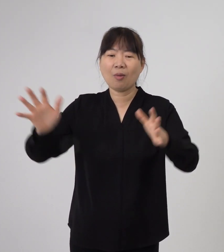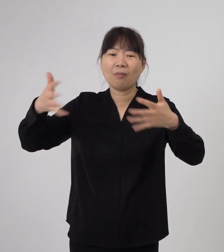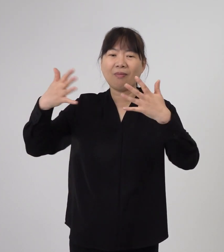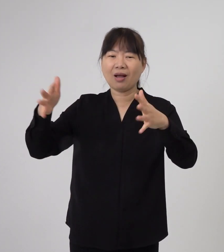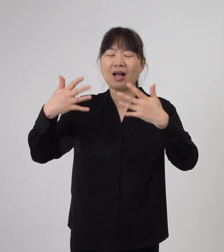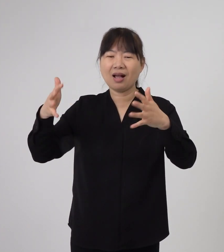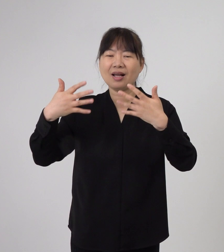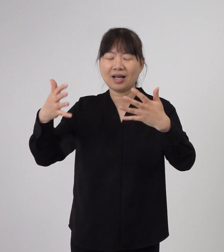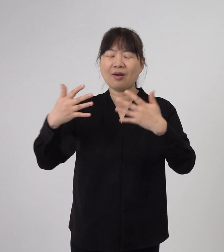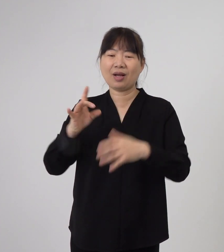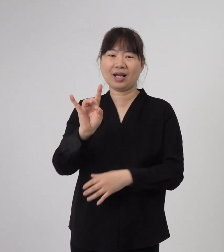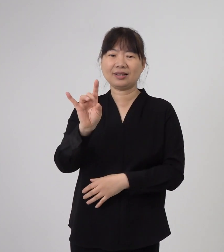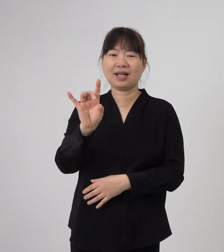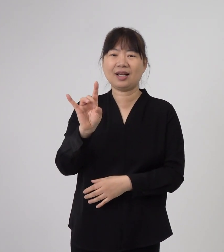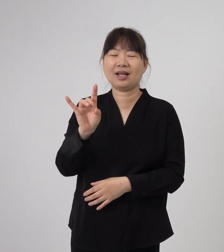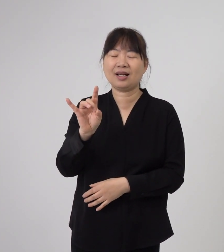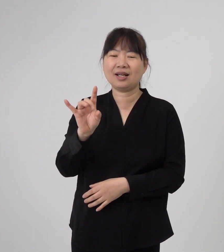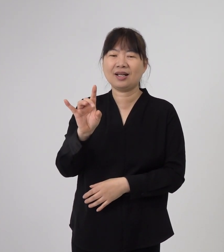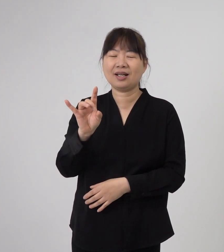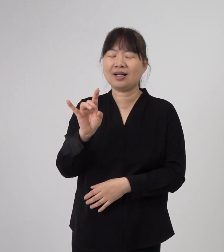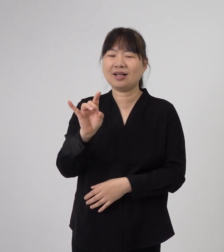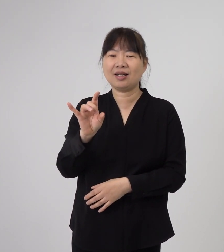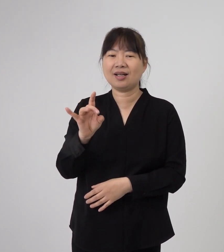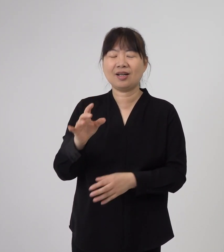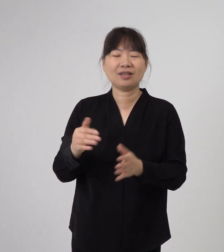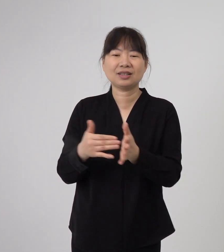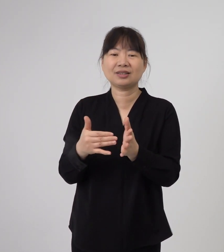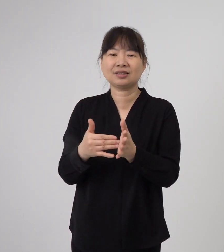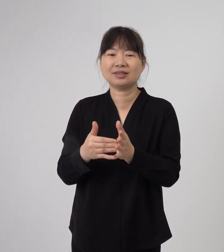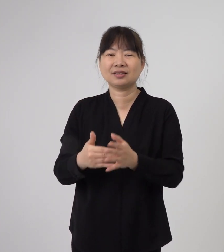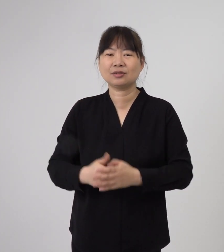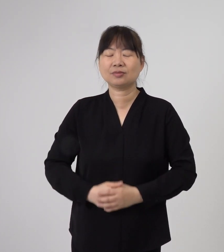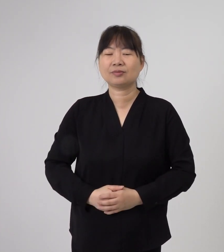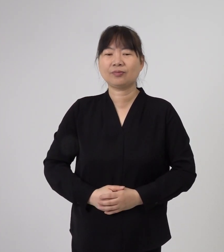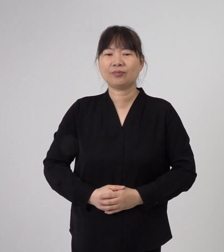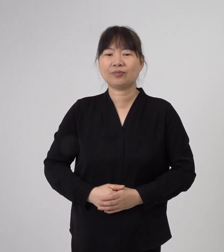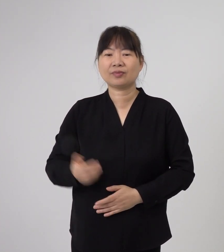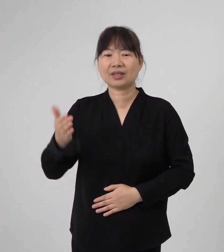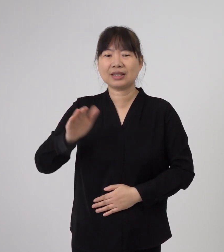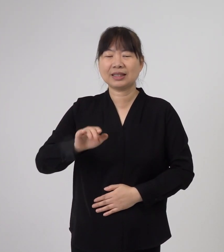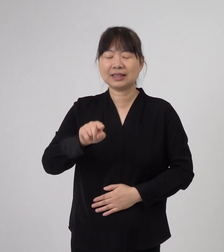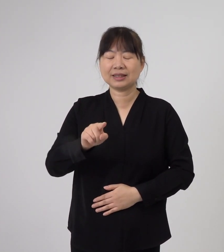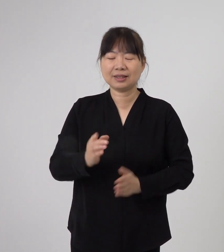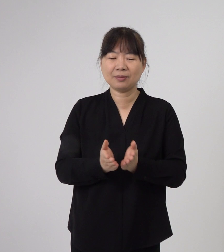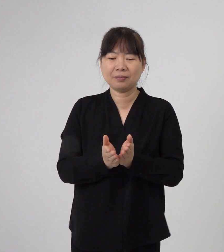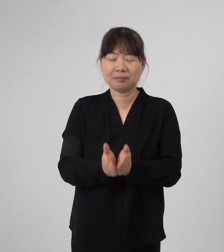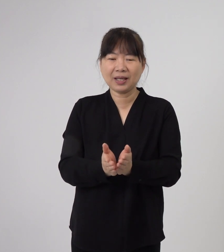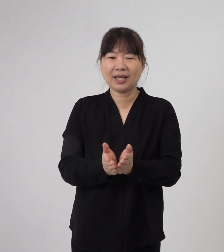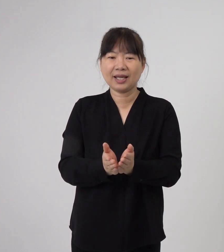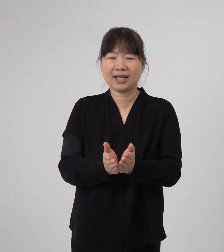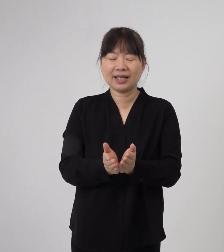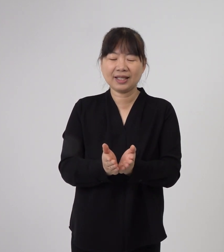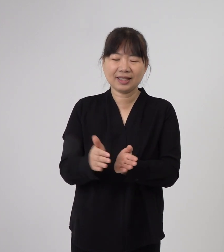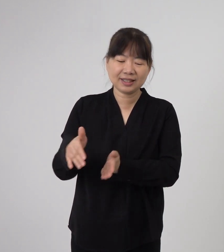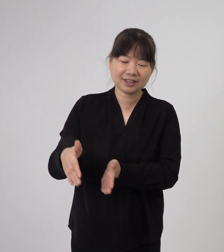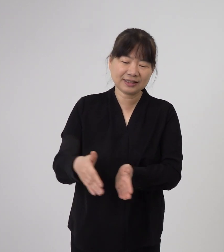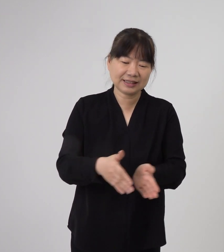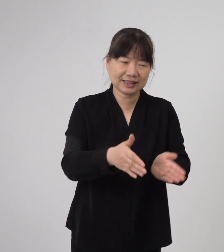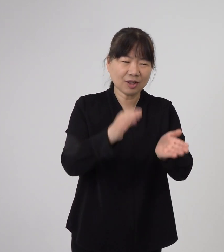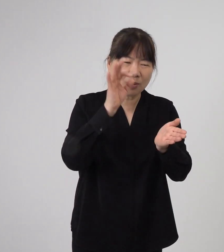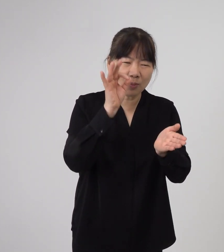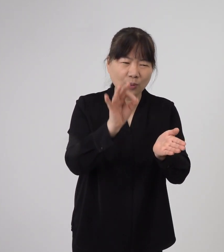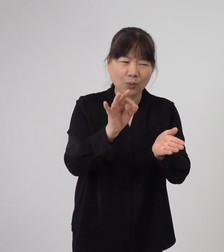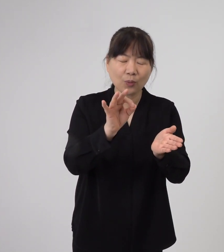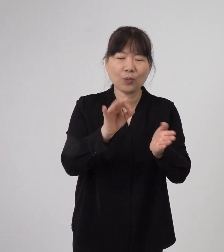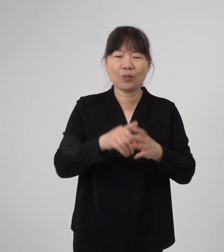바람밖에는 움직일 동력의 수단이 없어요. 근데 이 뱃길이 사도행전 20장에 보면